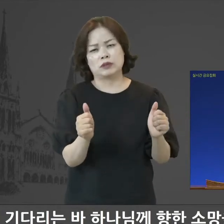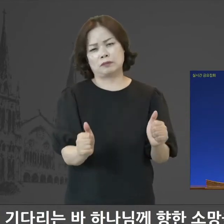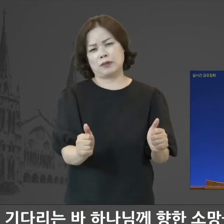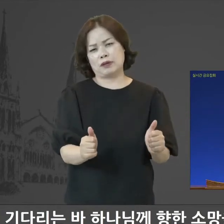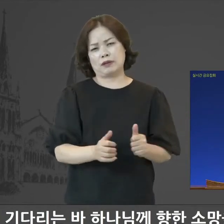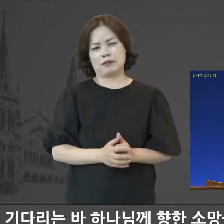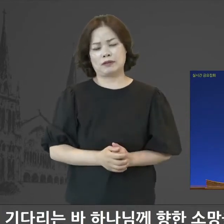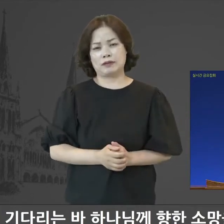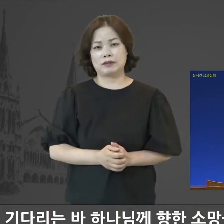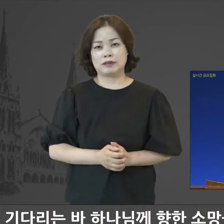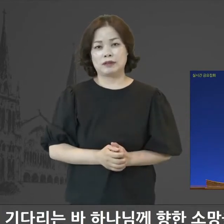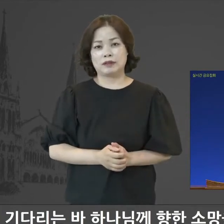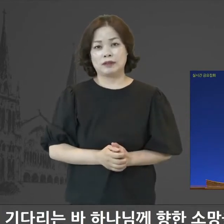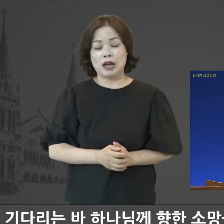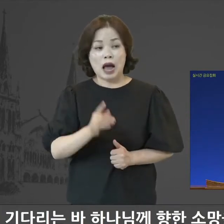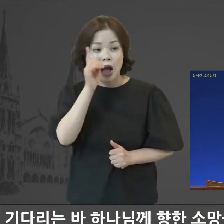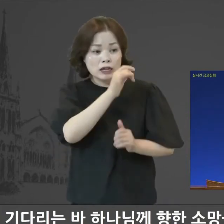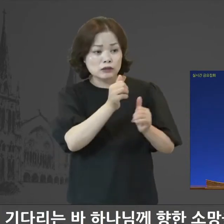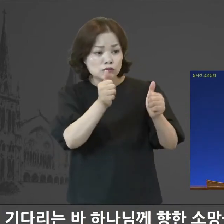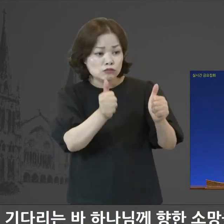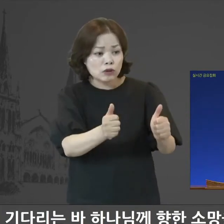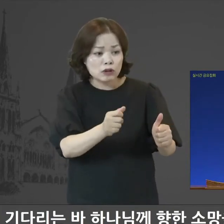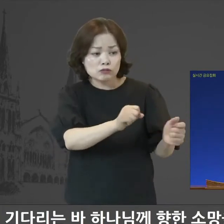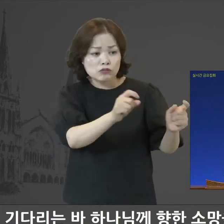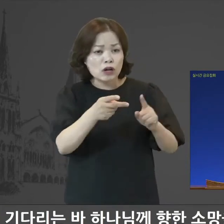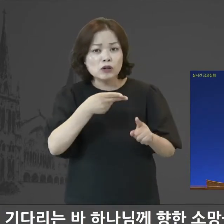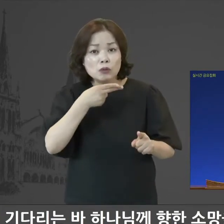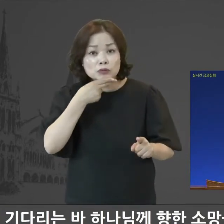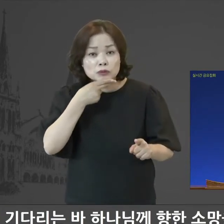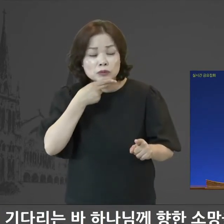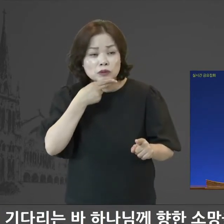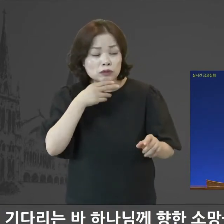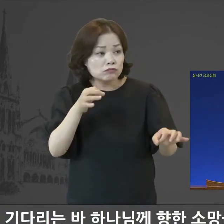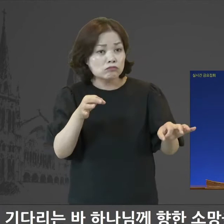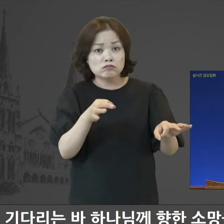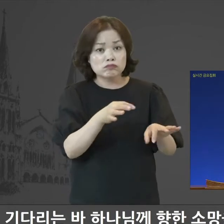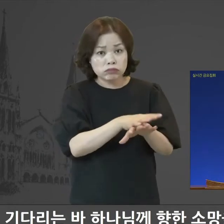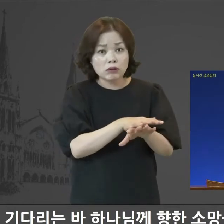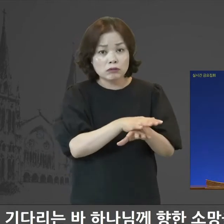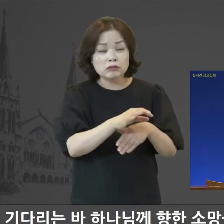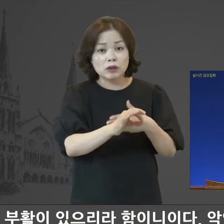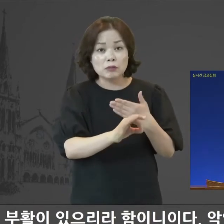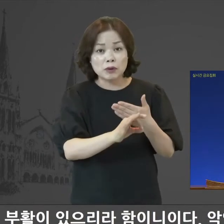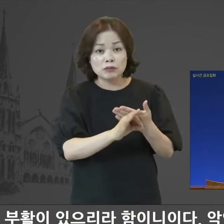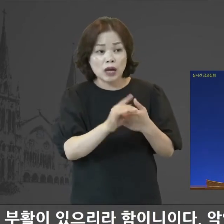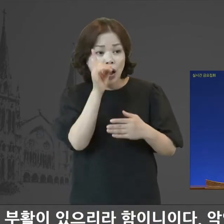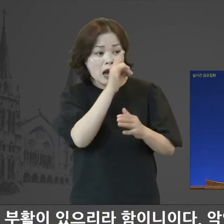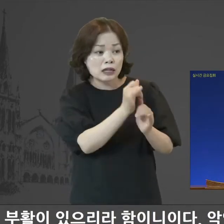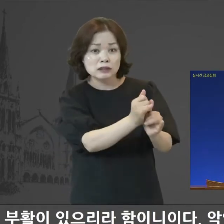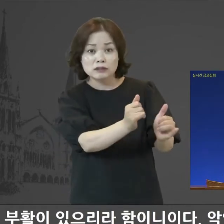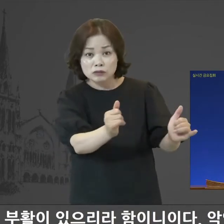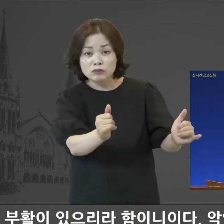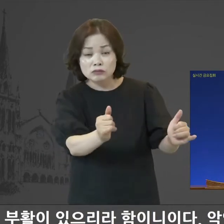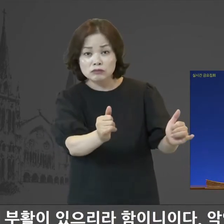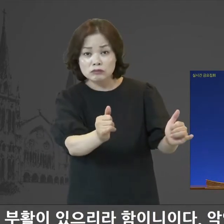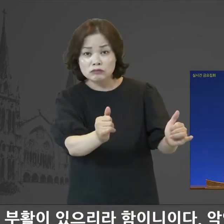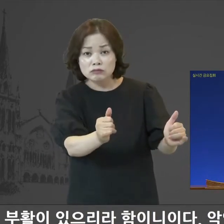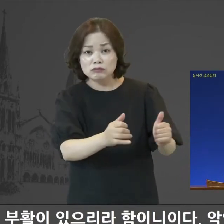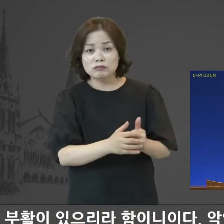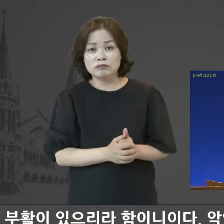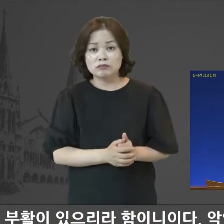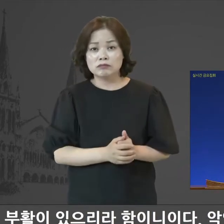심판이에요. 악인에게 부활이 없으면 그냥 슥 없어지는 거라면 이 악인들에게도 뭐